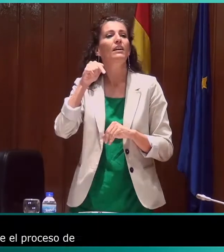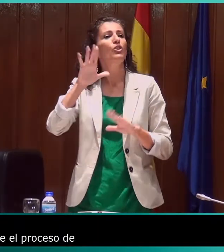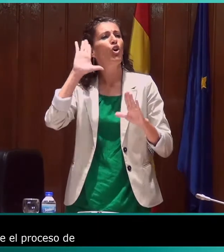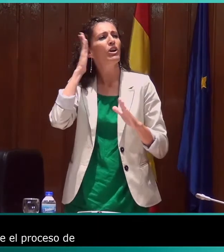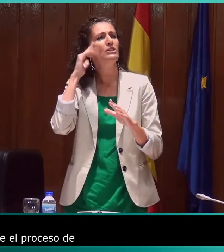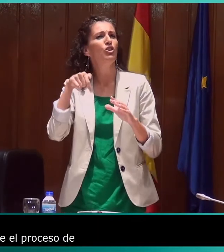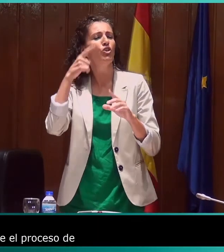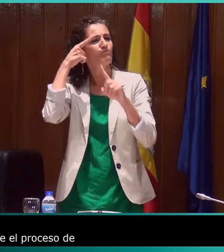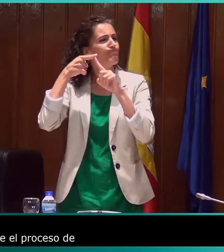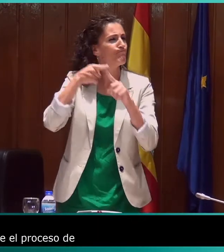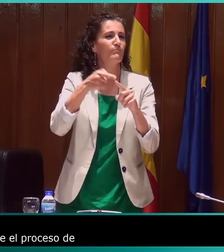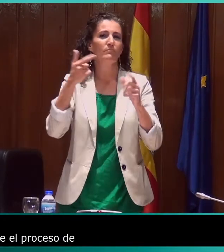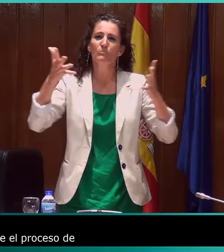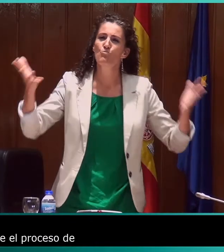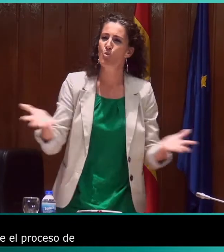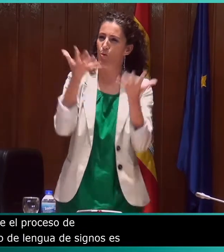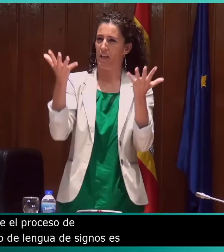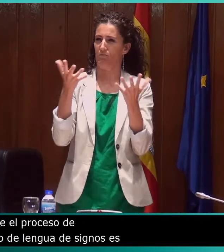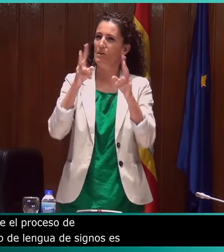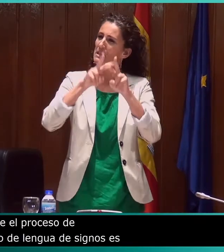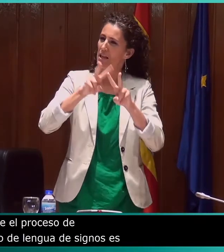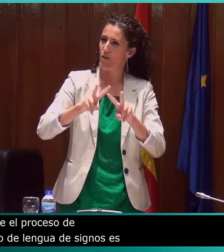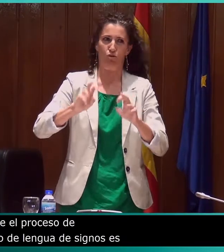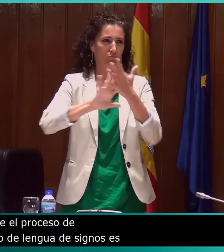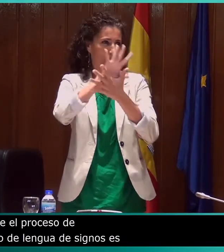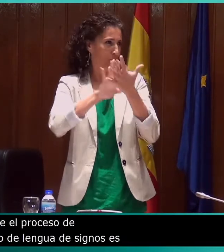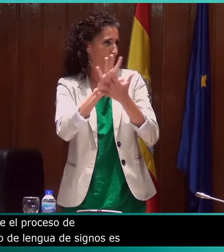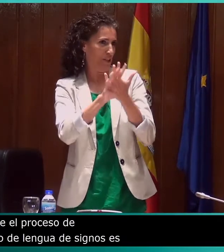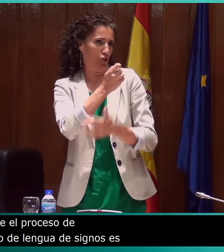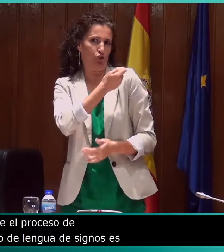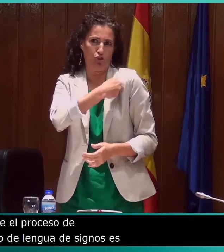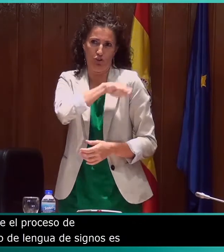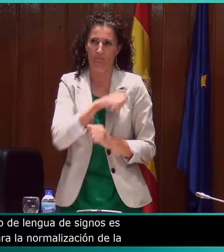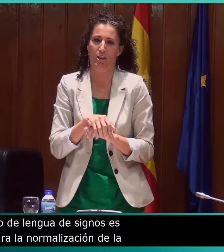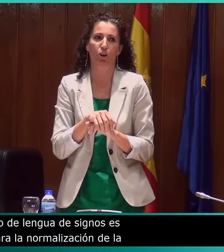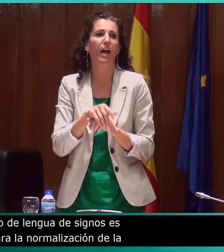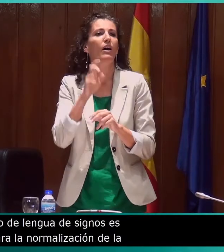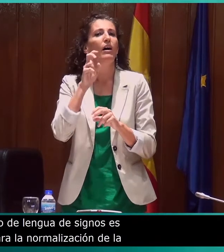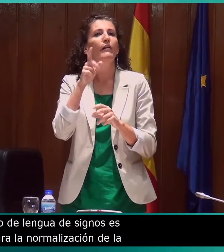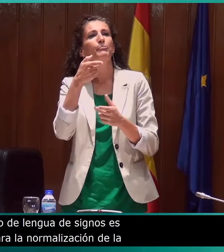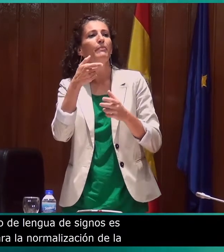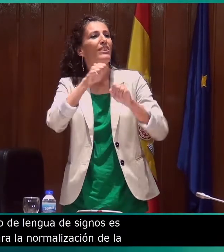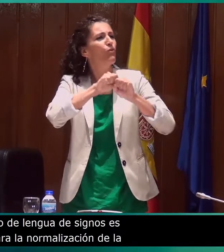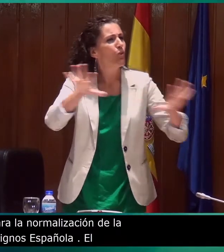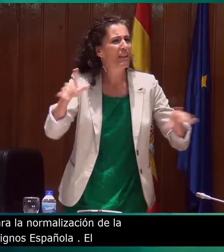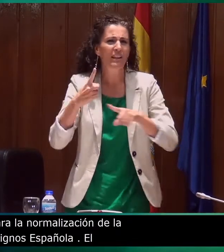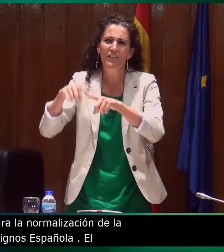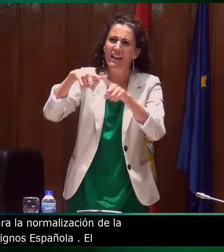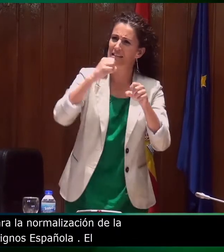de su vida el objetivo de este congreso ha sido promover las investigaciones en lengua de lengua de signos Española y